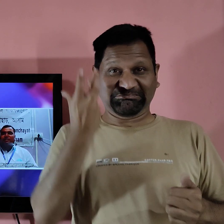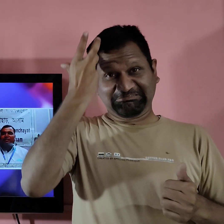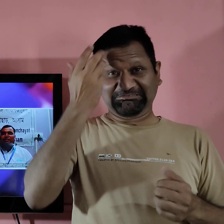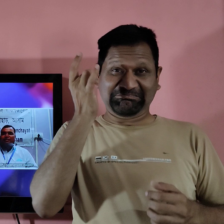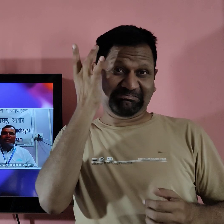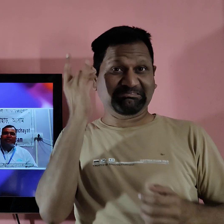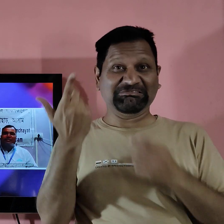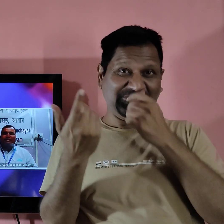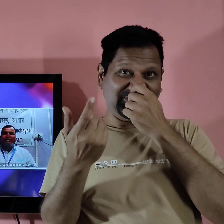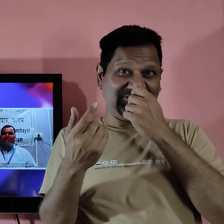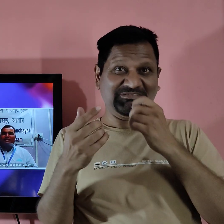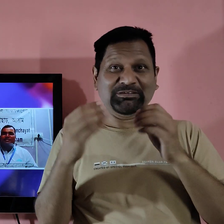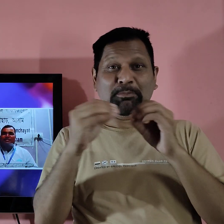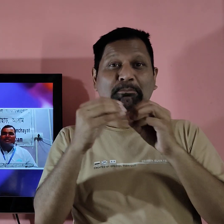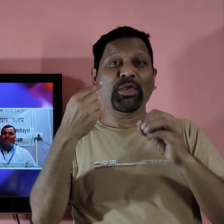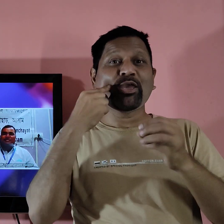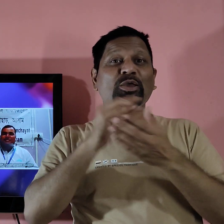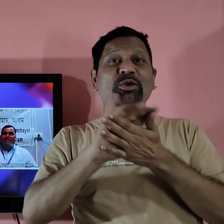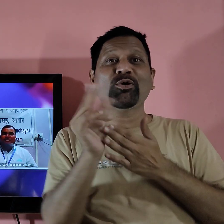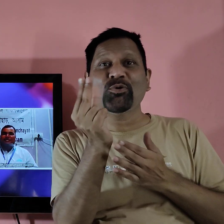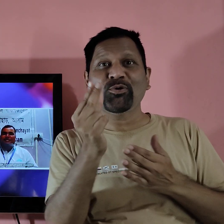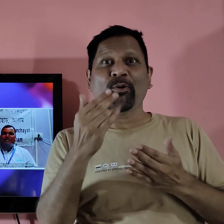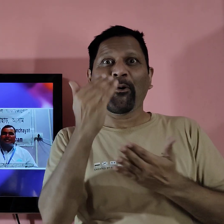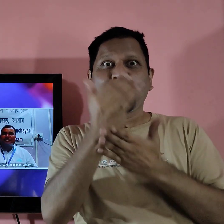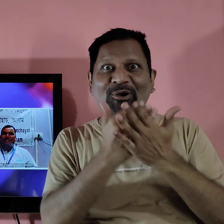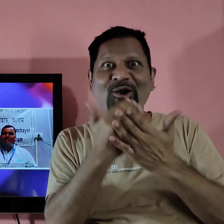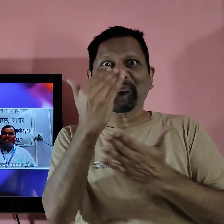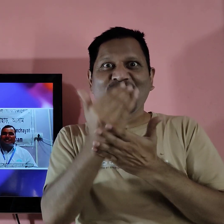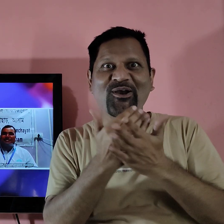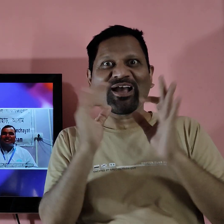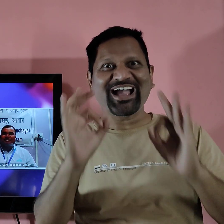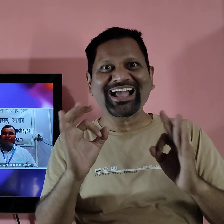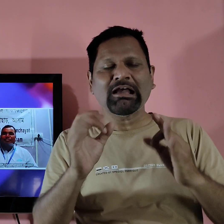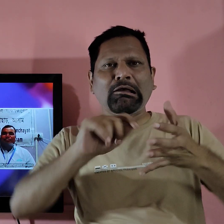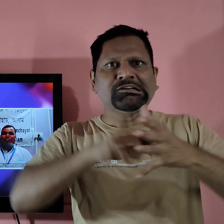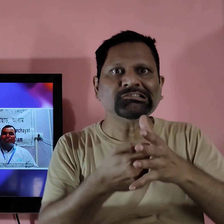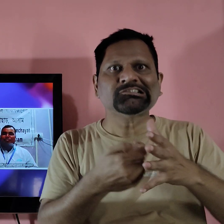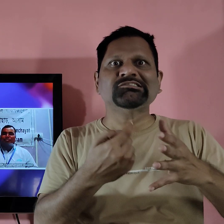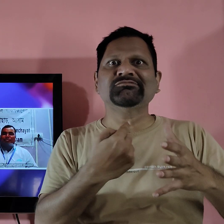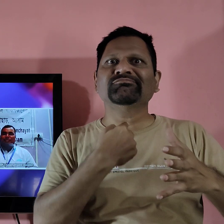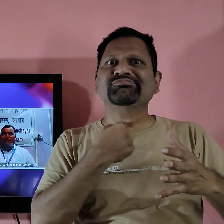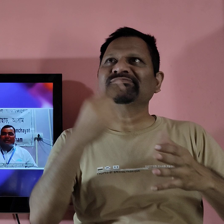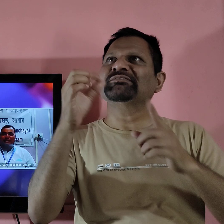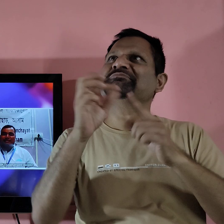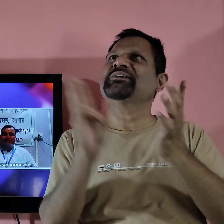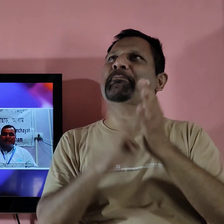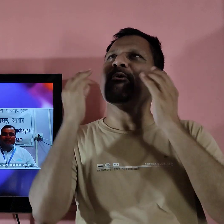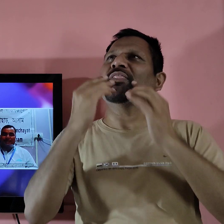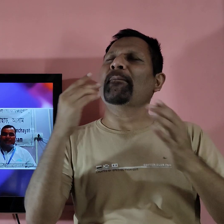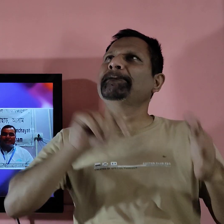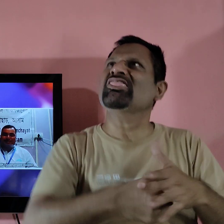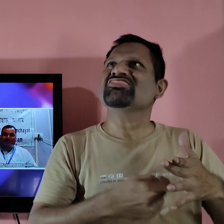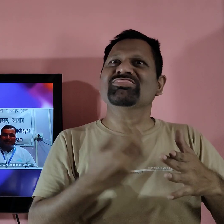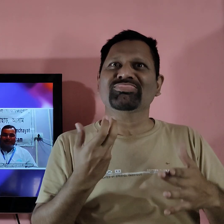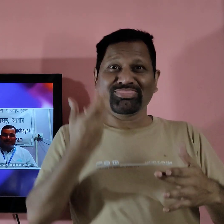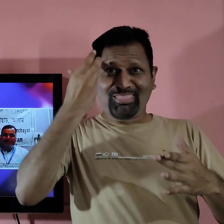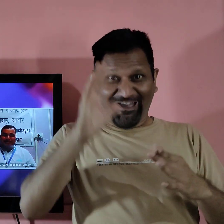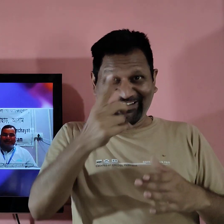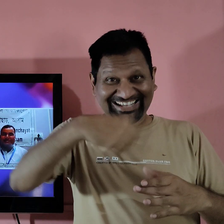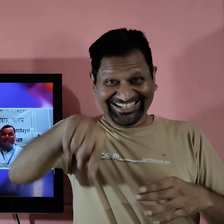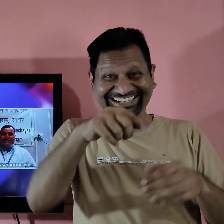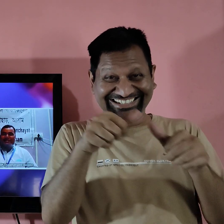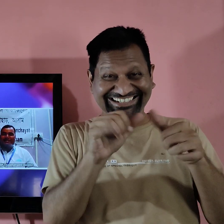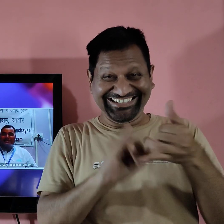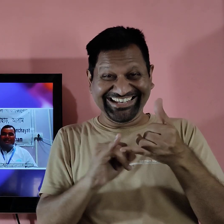सर, नहीं सर, बिहू इतना बढ़िया आनंद उत्सव और मोदी जी ने लॉकडाउन कर दिया, हमारा